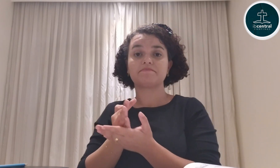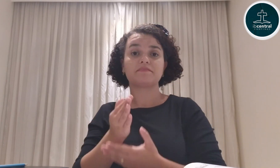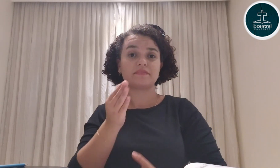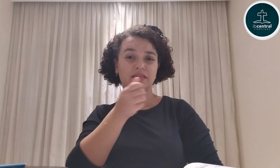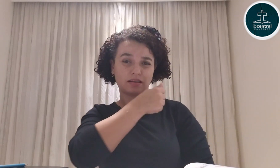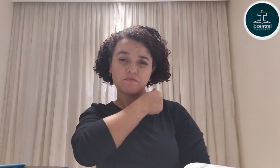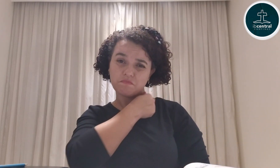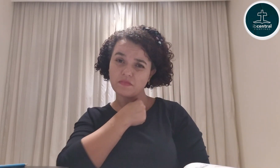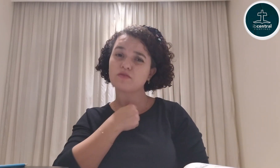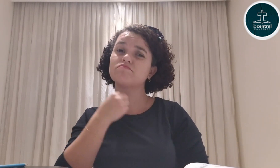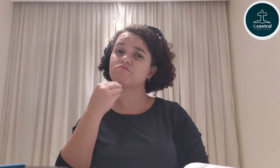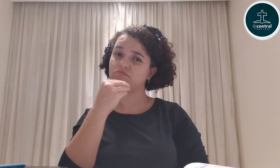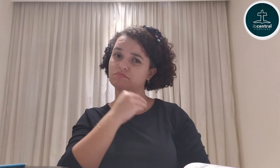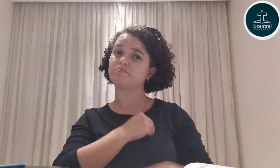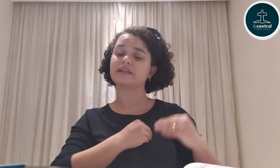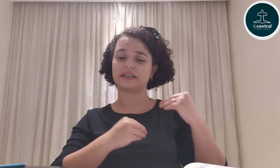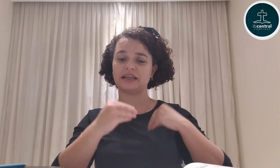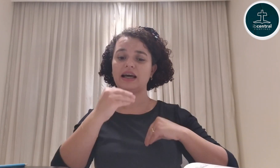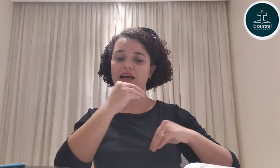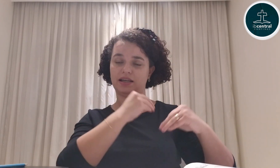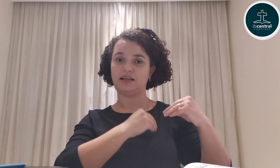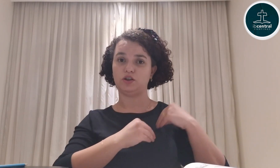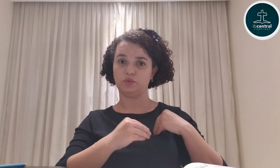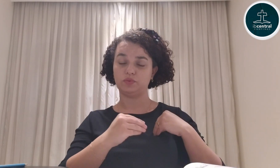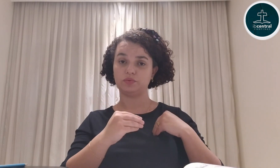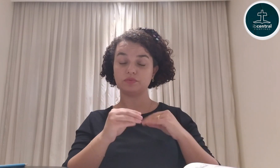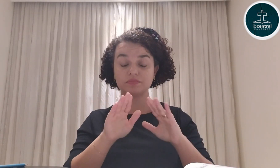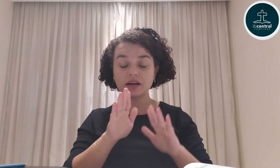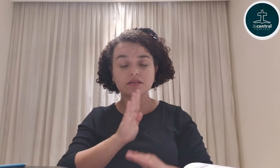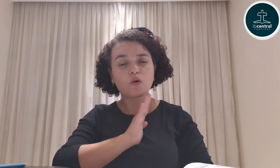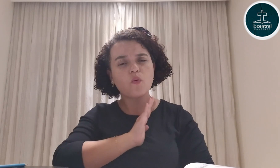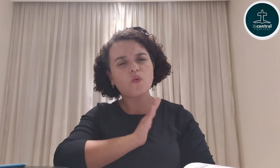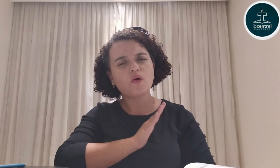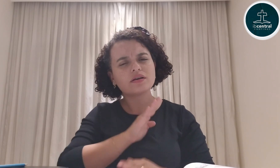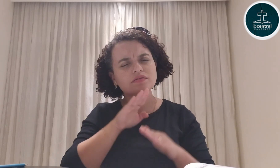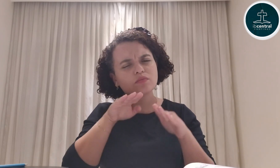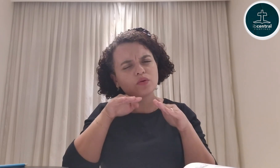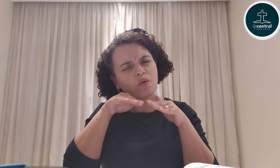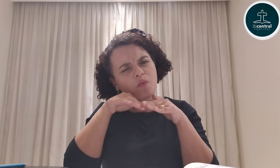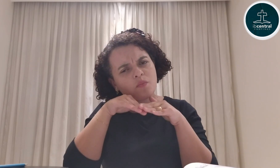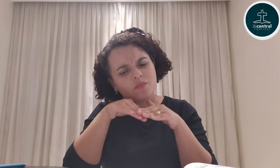Abel tinha fé nas coisas que Deus falava. Ele era